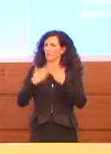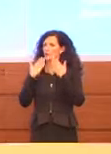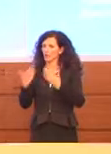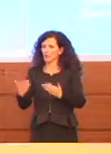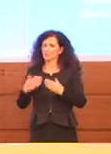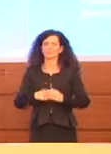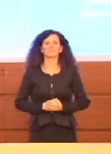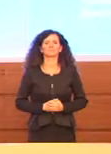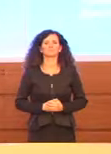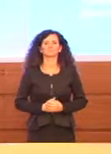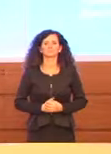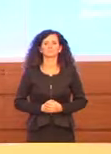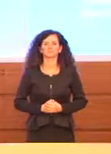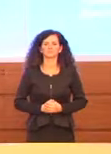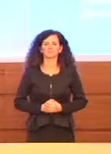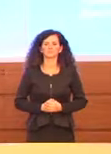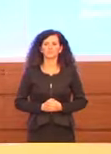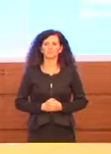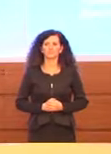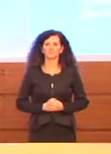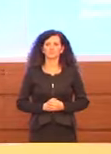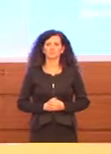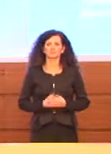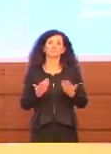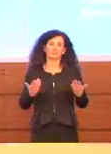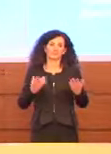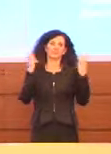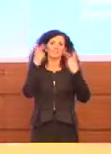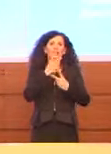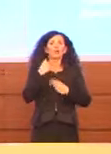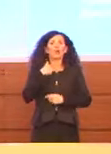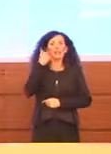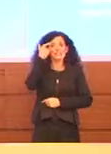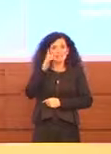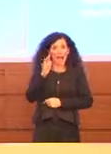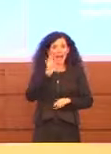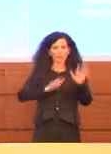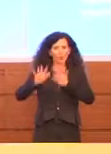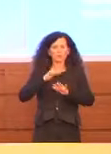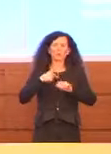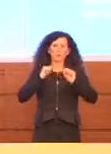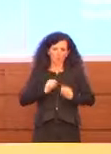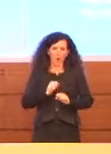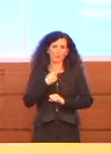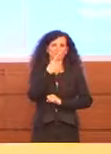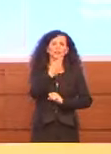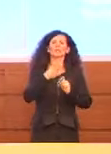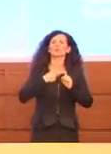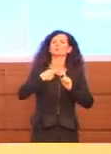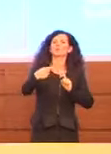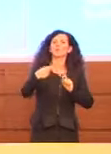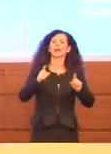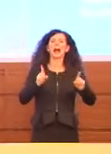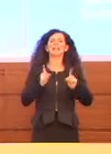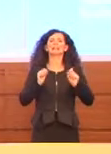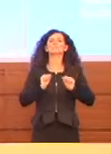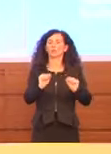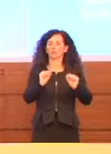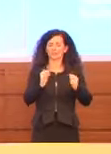allora si può dire se uno lo sa nel senso che non lo sappiamo quanto dura certamente lo studio importante per due motivi